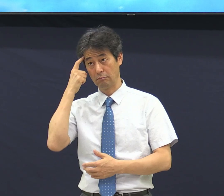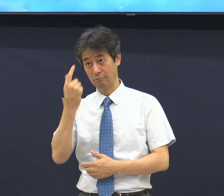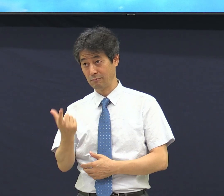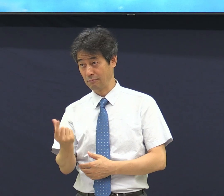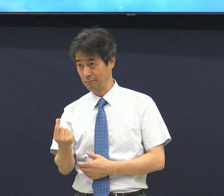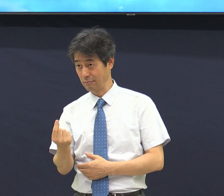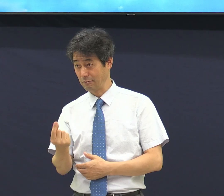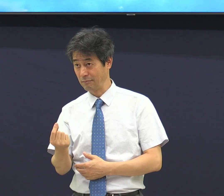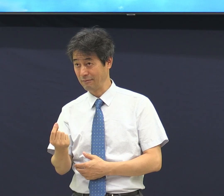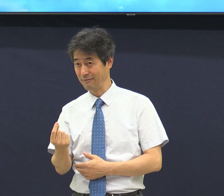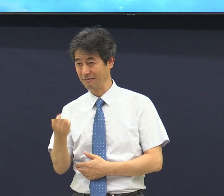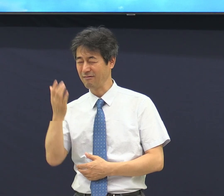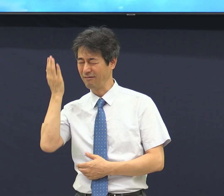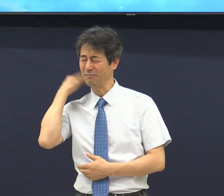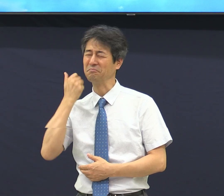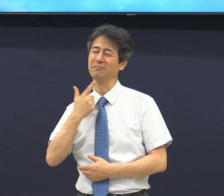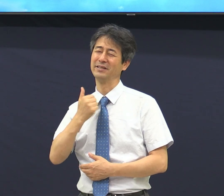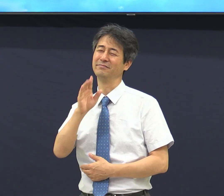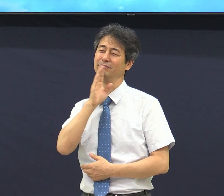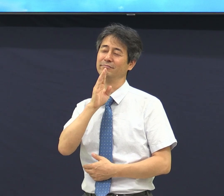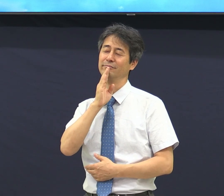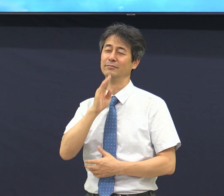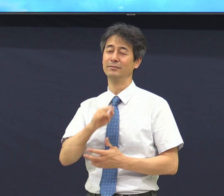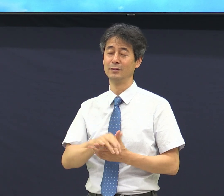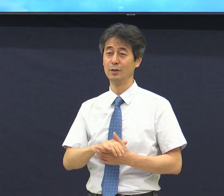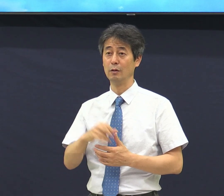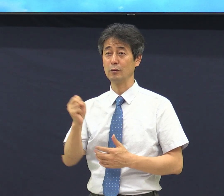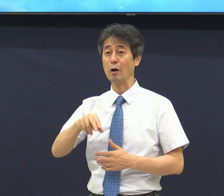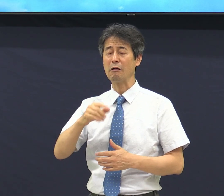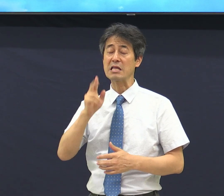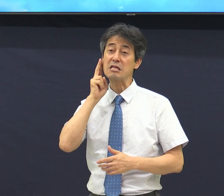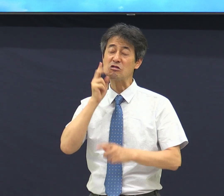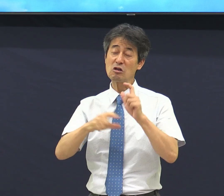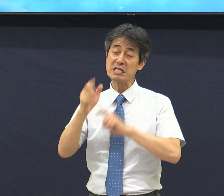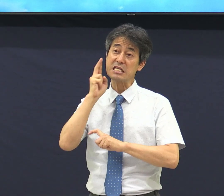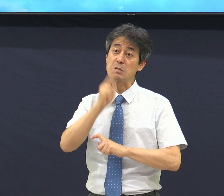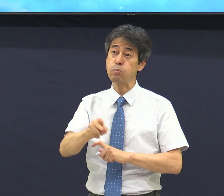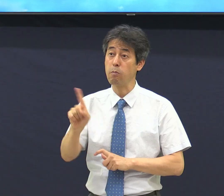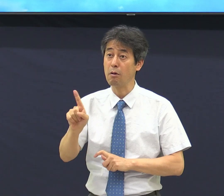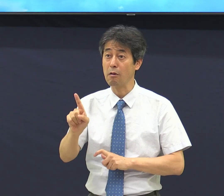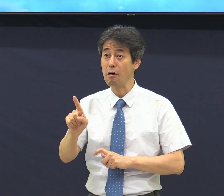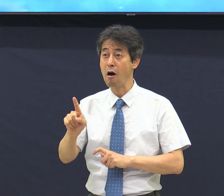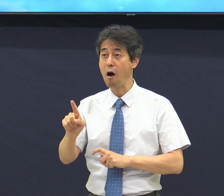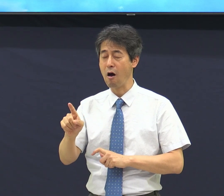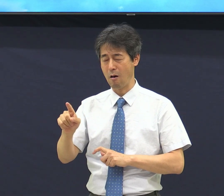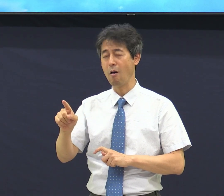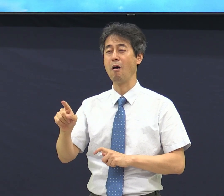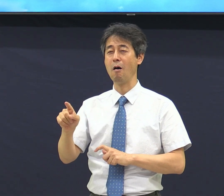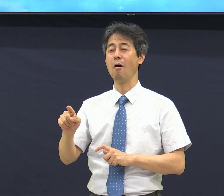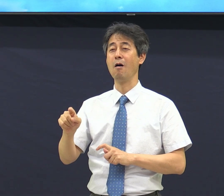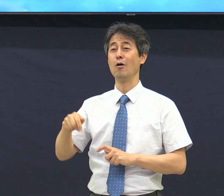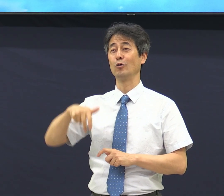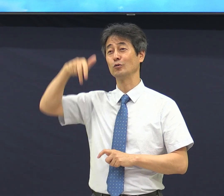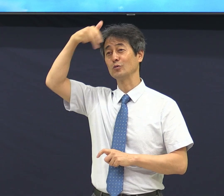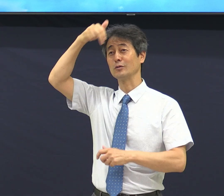지어서 이렇게 농아기를 낳았는가 예를 들면 장애 아이를 낳았는가 예전에 많이들 그렇게 생각을